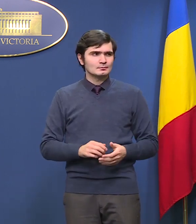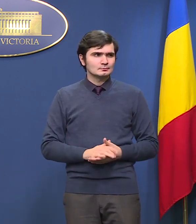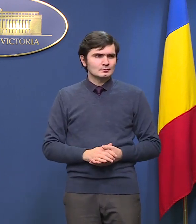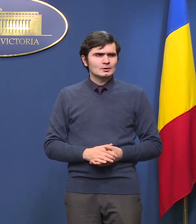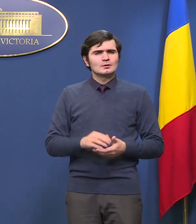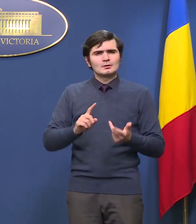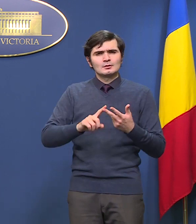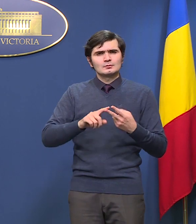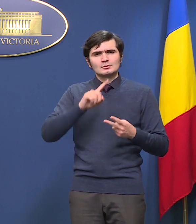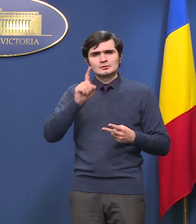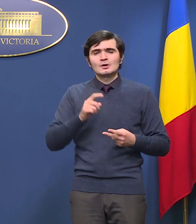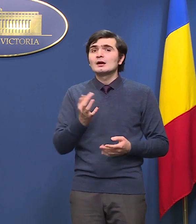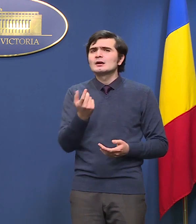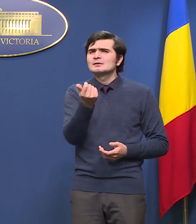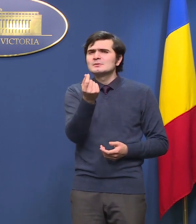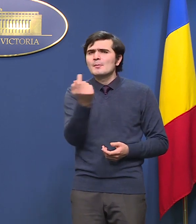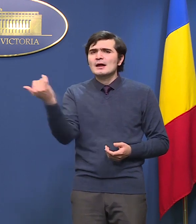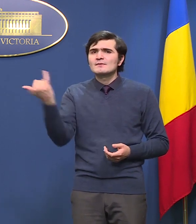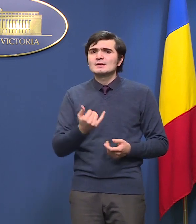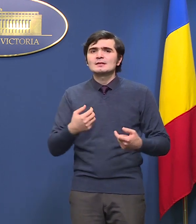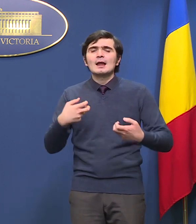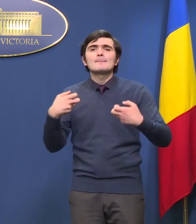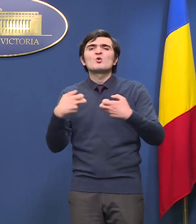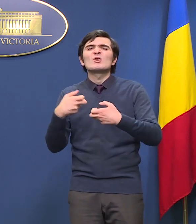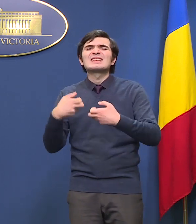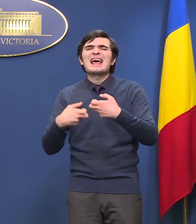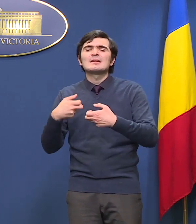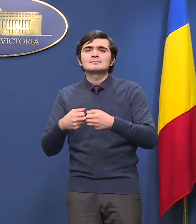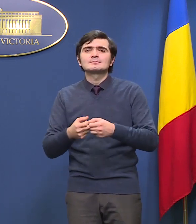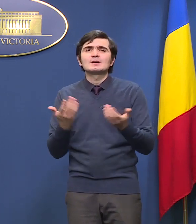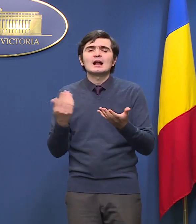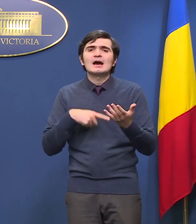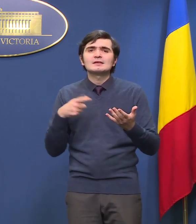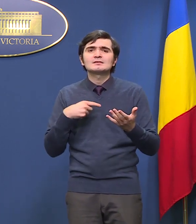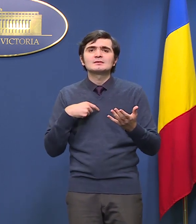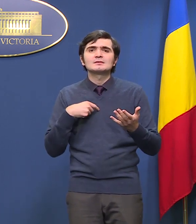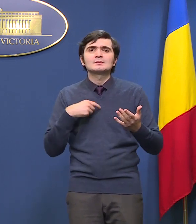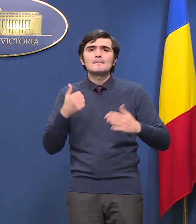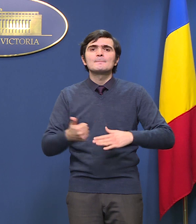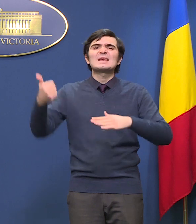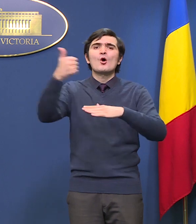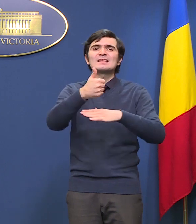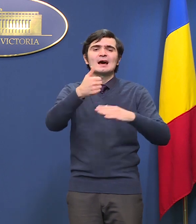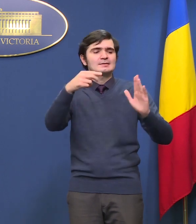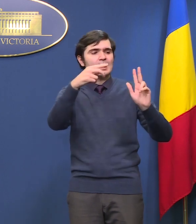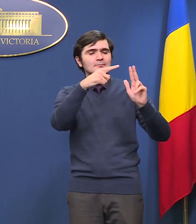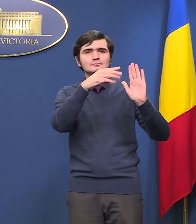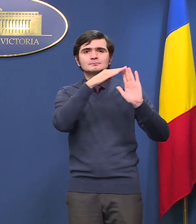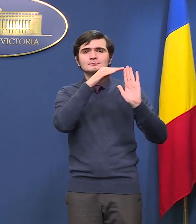Câți bani vin de la Bruxelles și care ar fi prioritățile de investiții din acești bani?